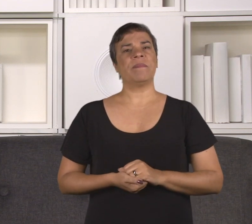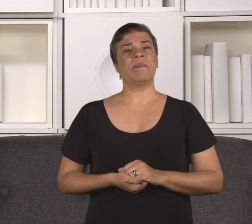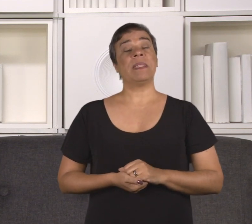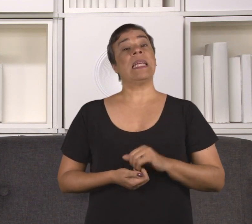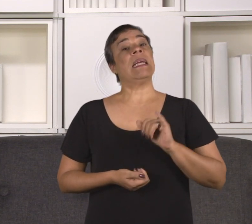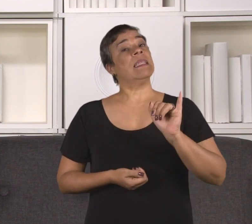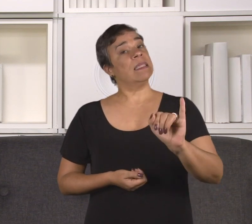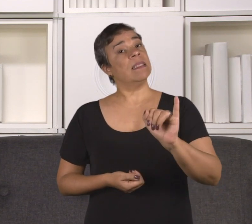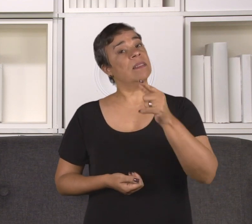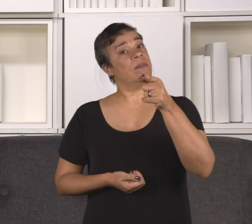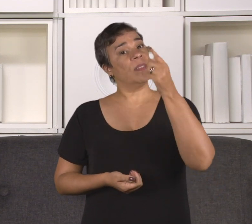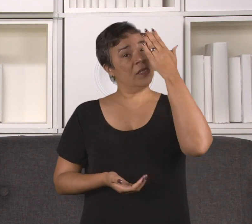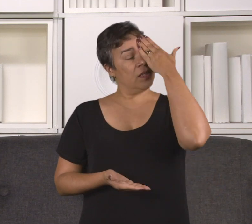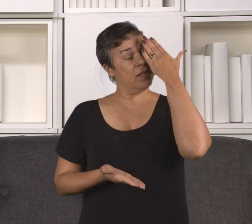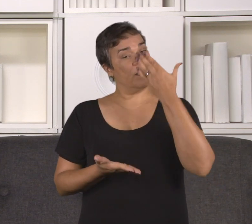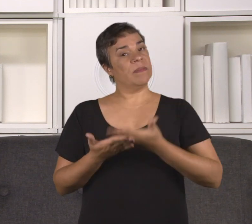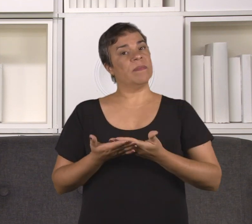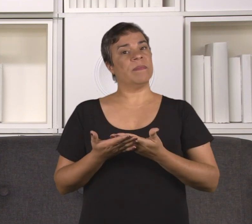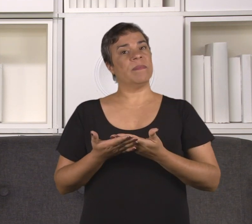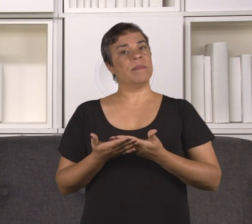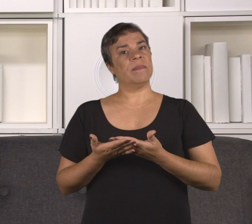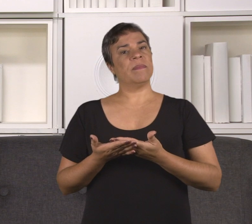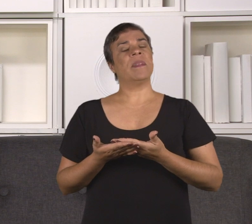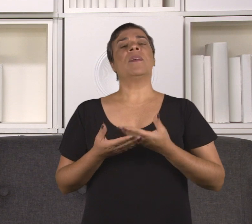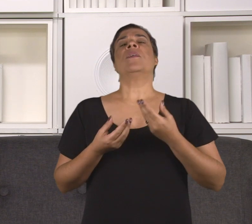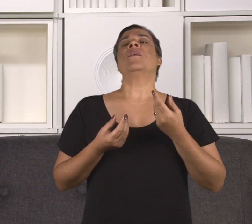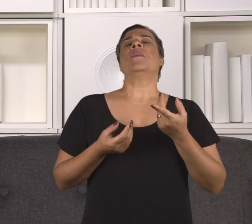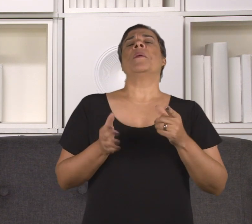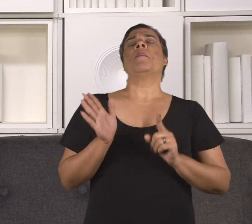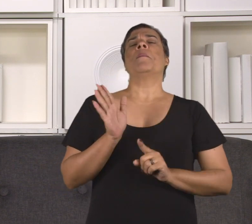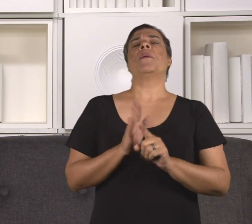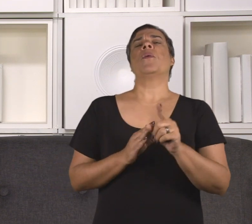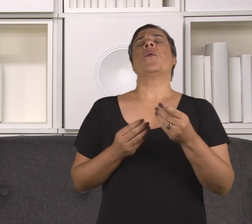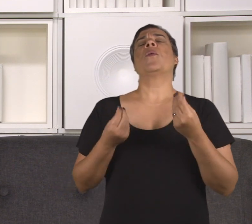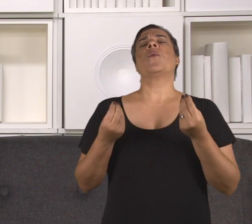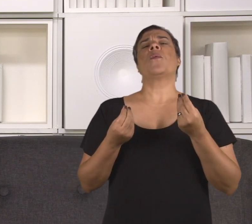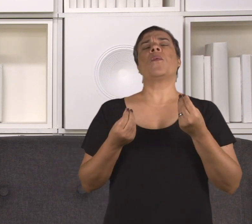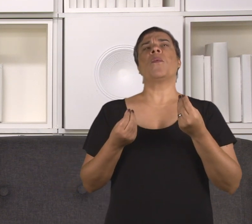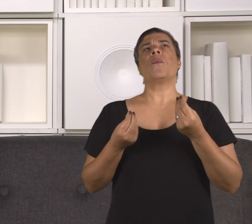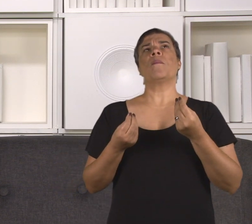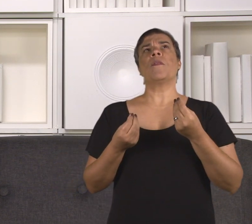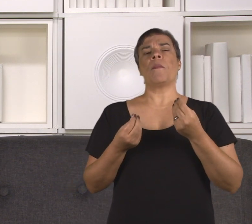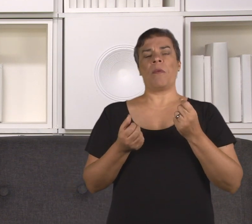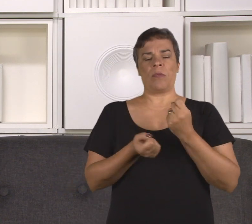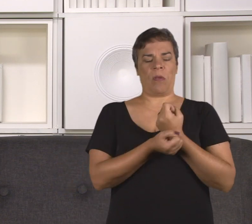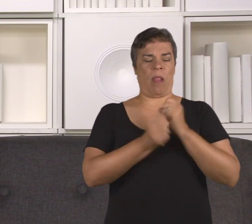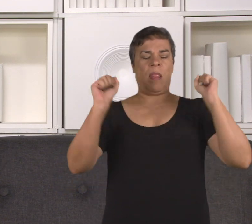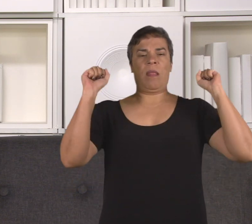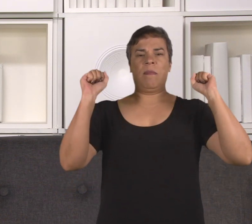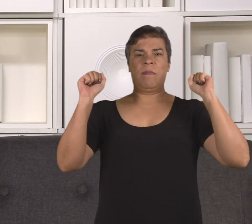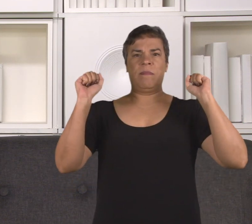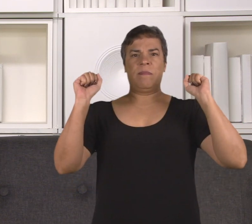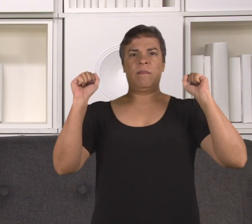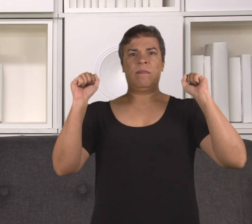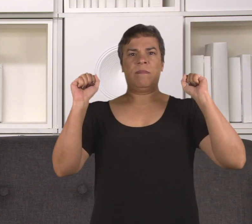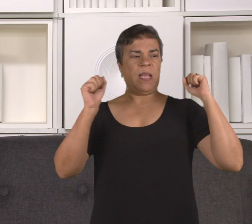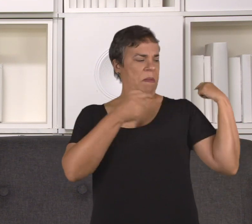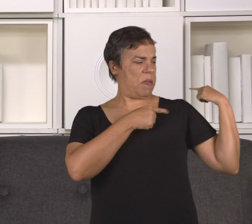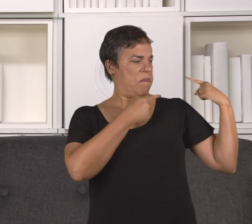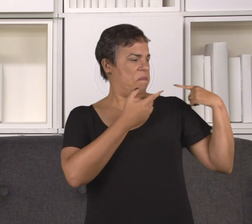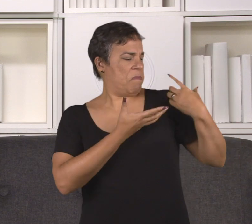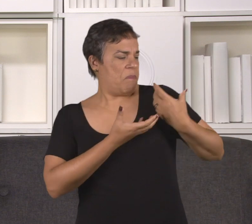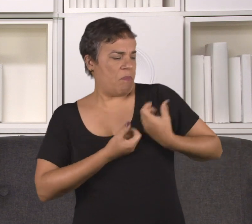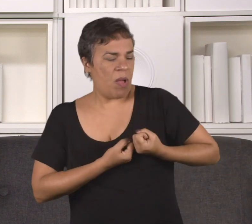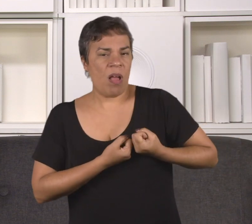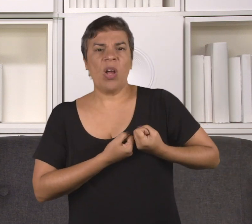Se você acredita, como é que uma pessoa pode se ver livre da maldição que carrega? Como que uma